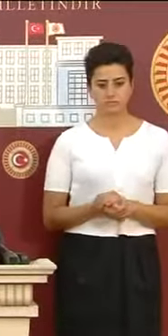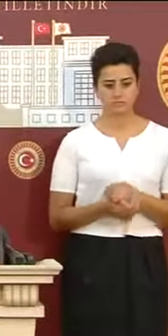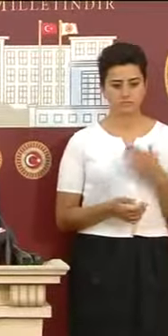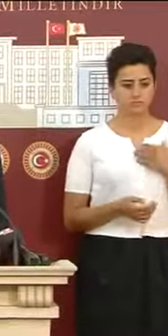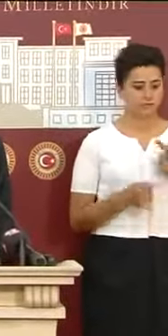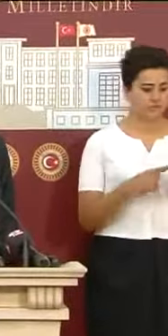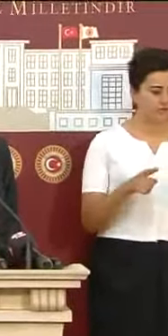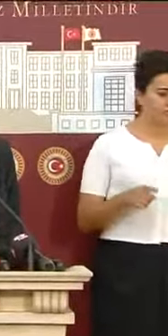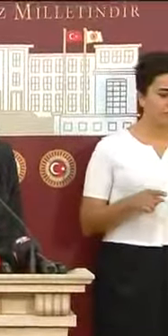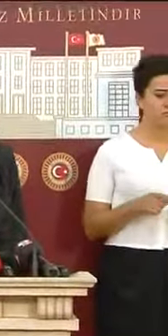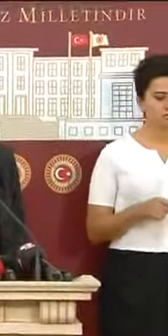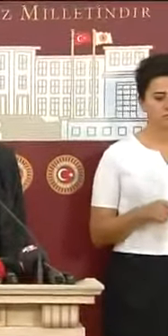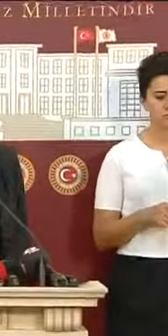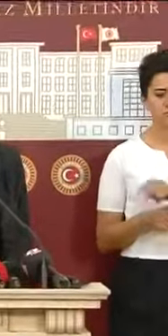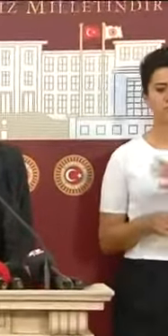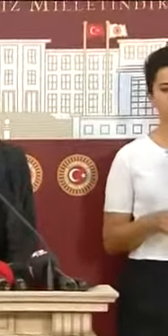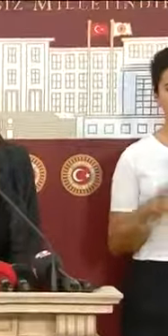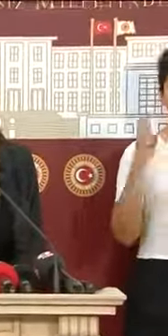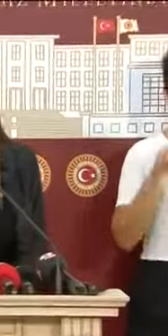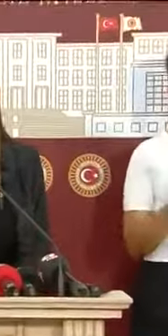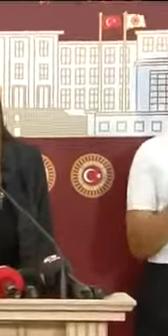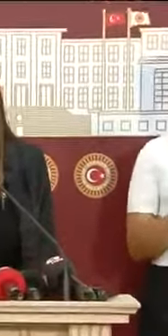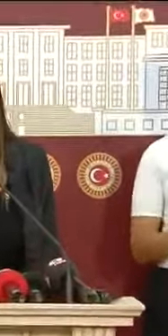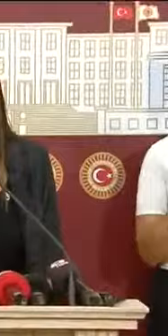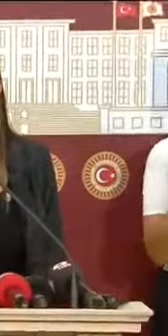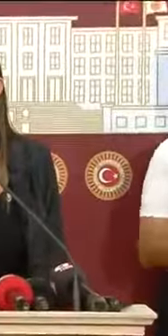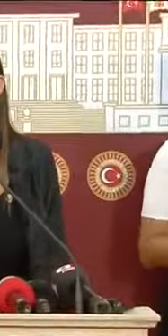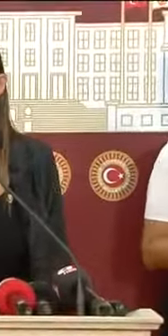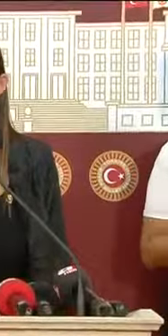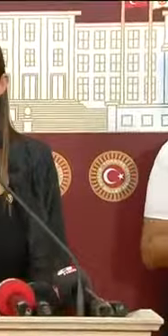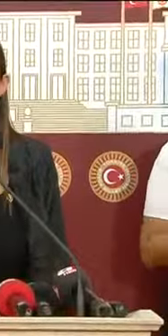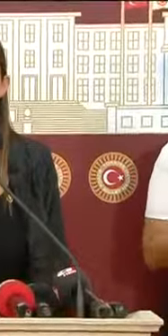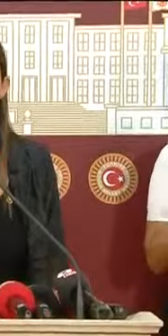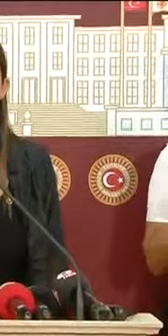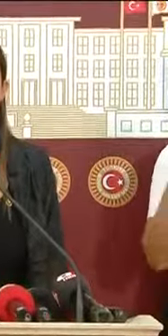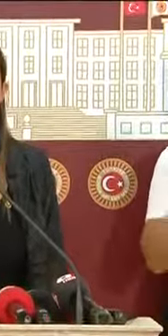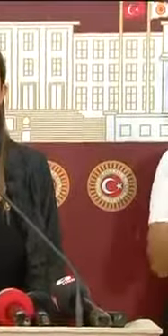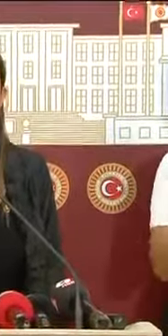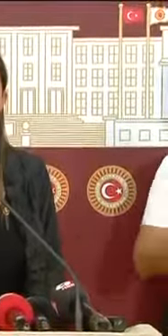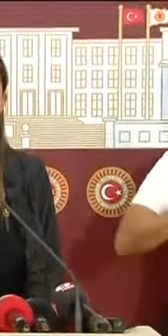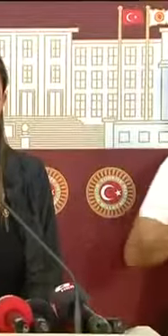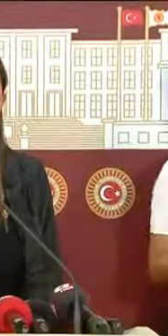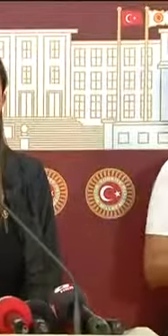değerli konular var. Onları da inşallah bir gün konuşma nasip olacak.